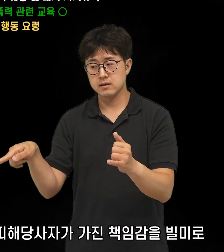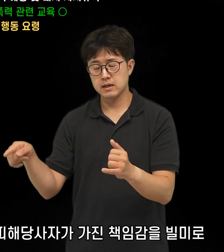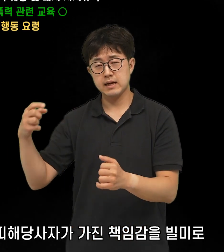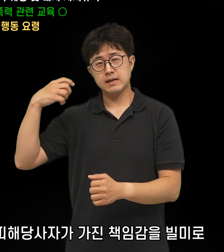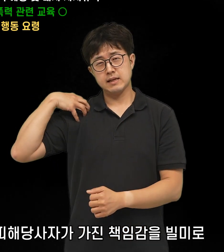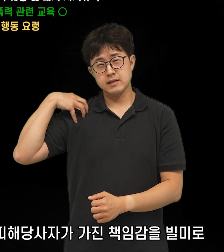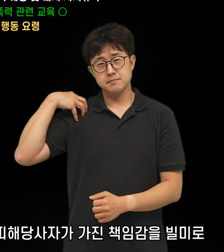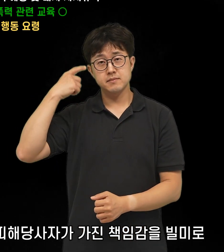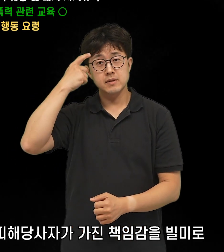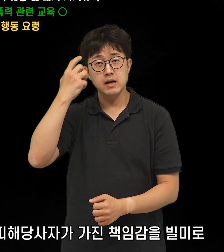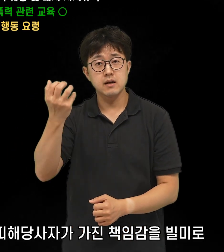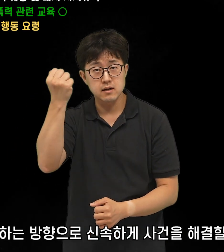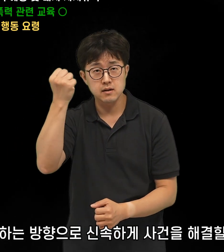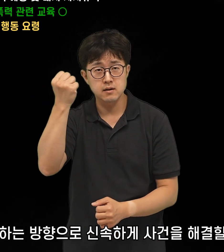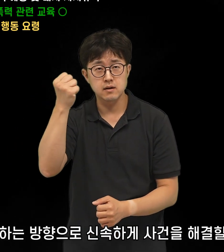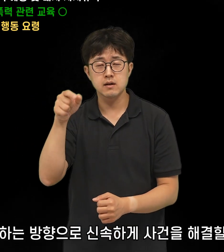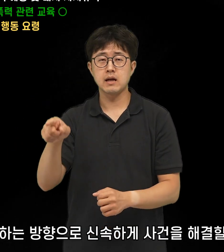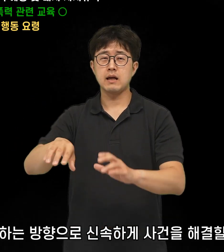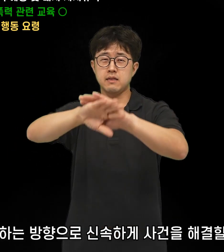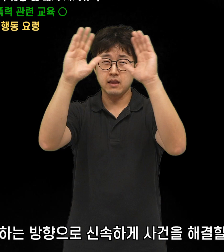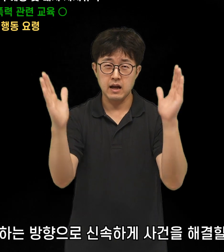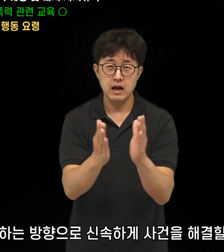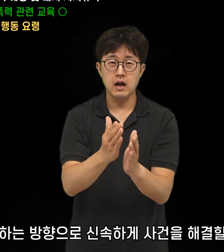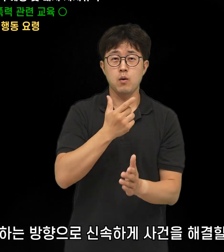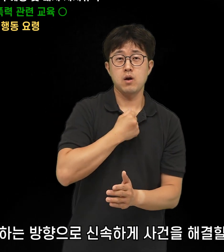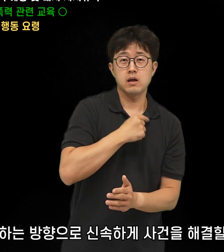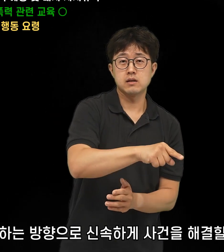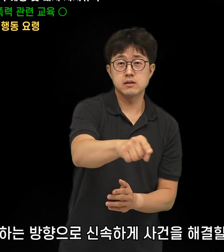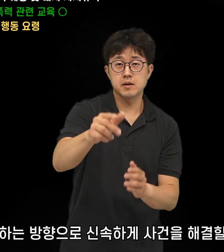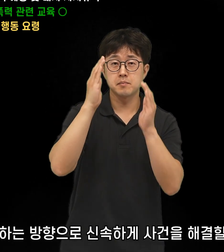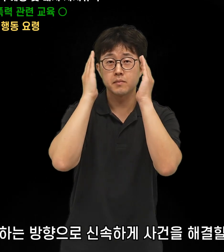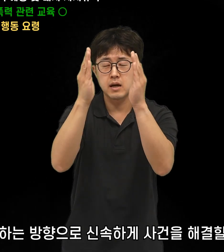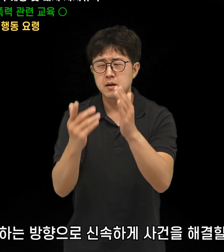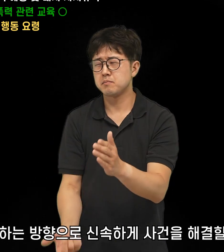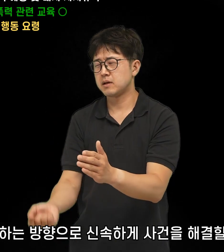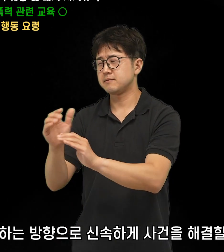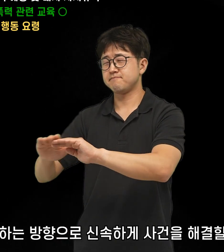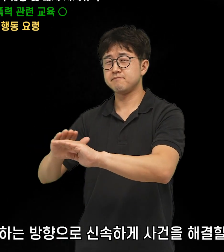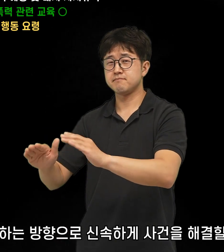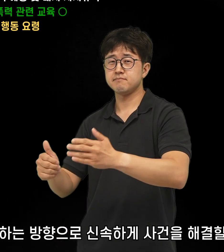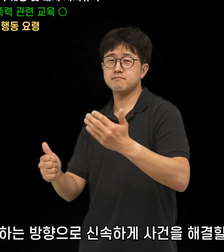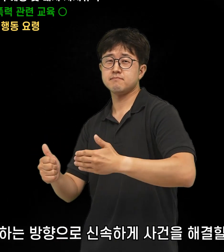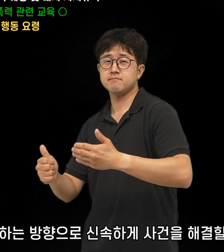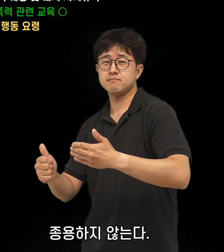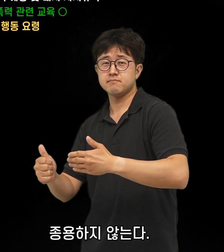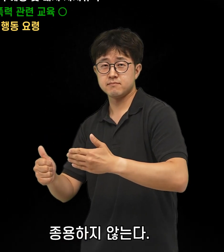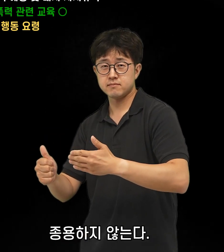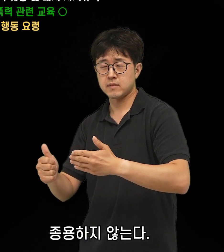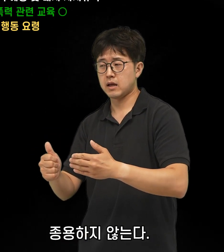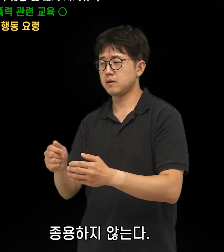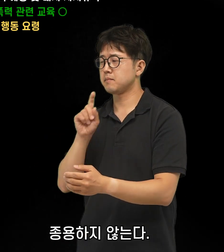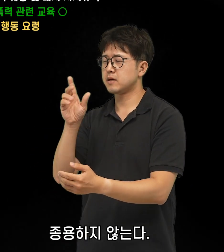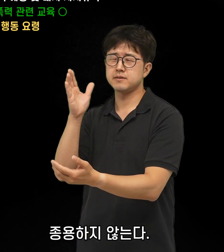책임감을 빌미로 다수가 원하는 방향으로 신속하게 사건을 해결할 것을 종용하지 않는다.